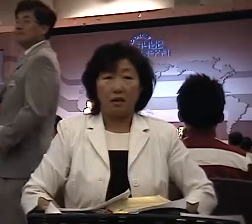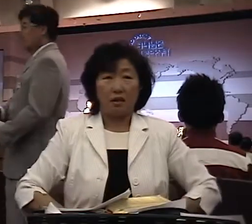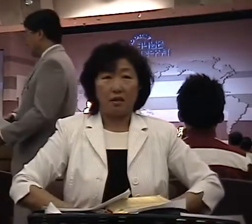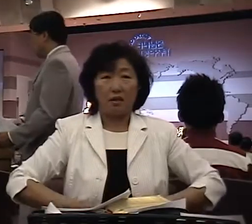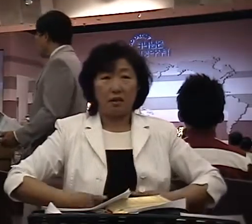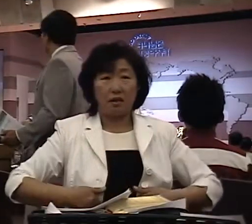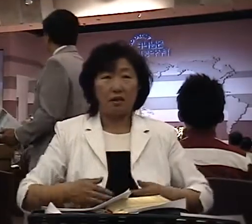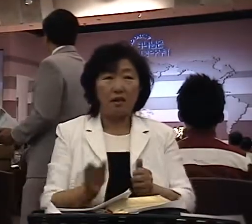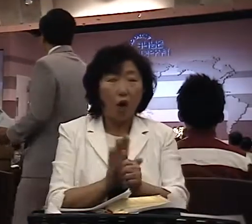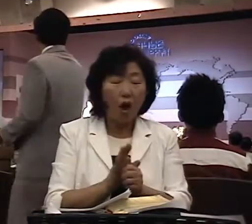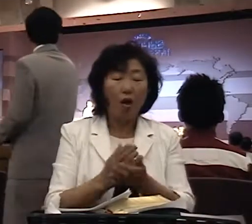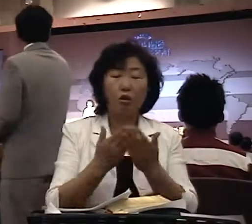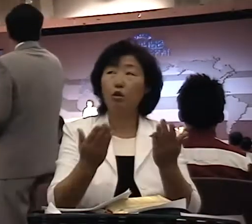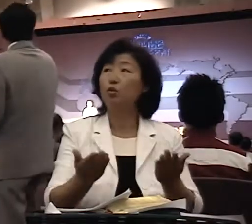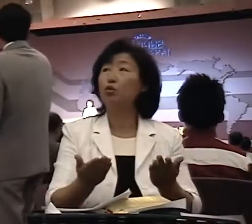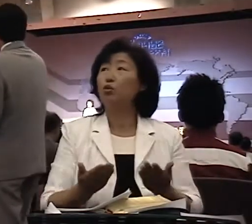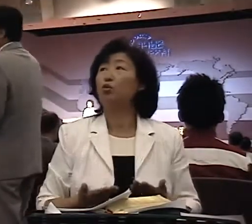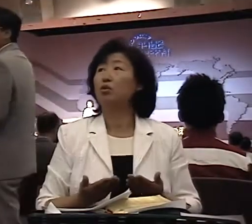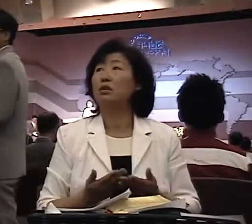따뜻하게 격려해 주신